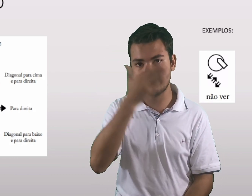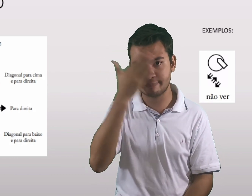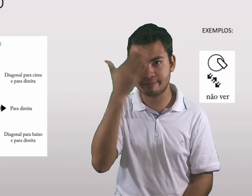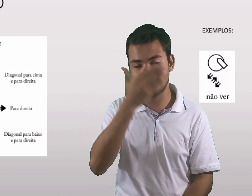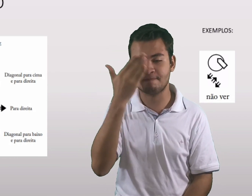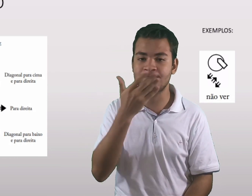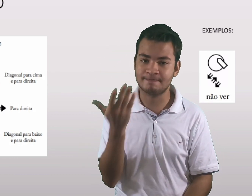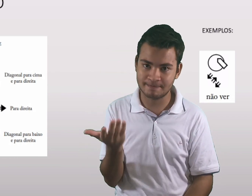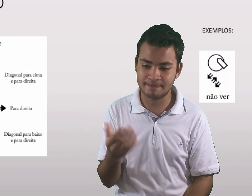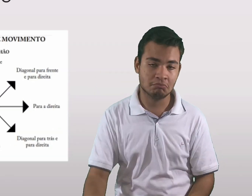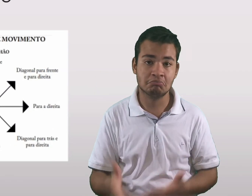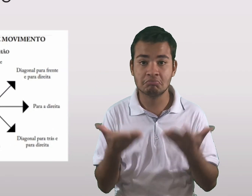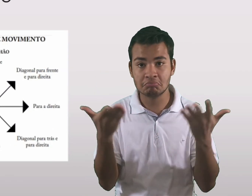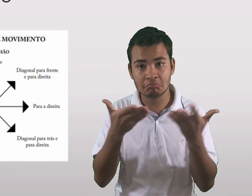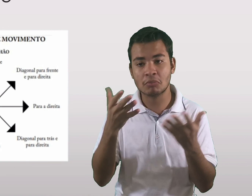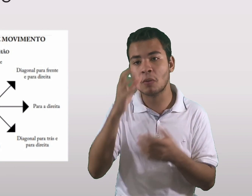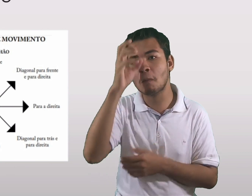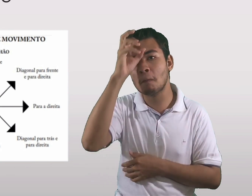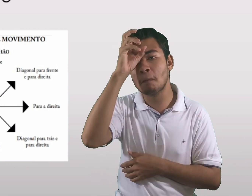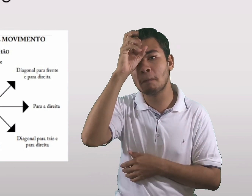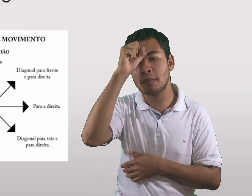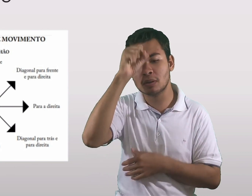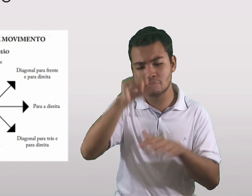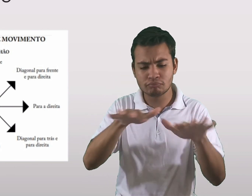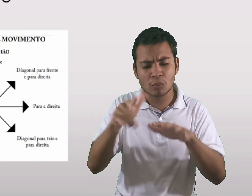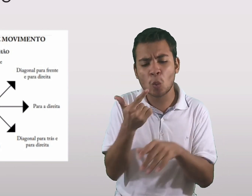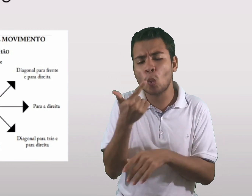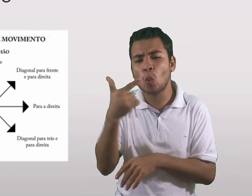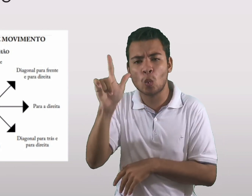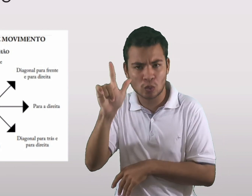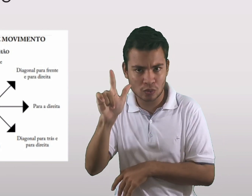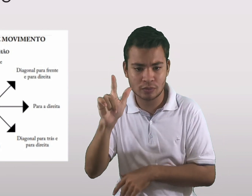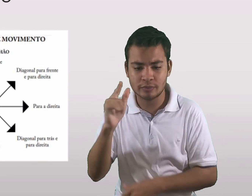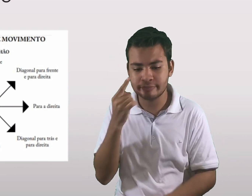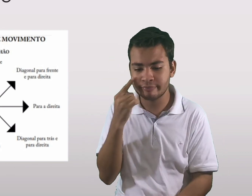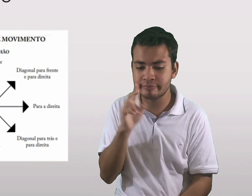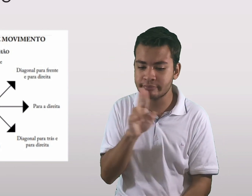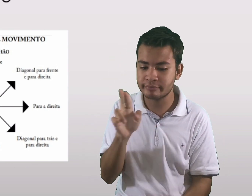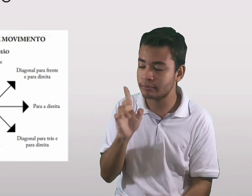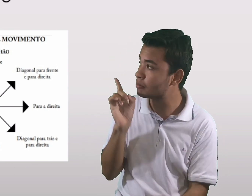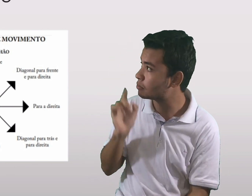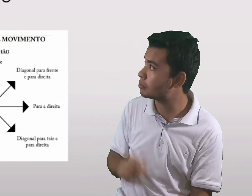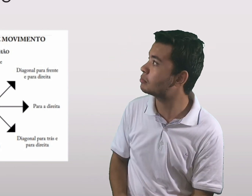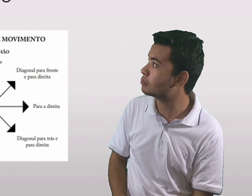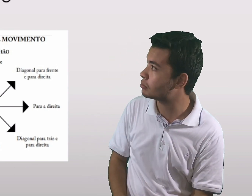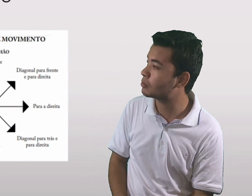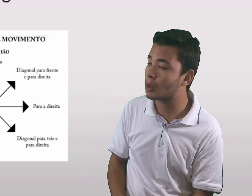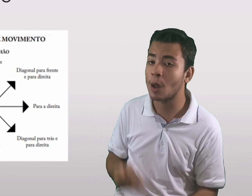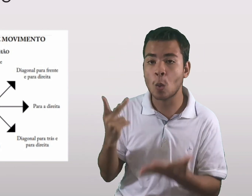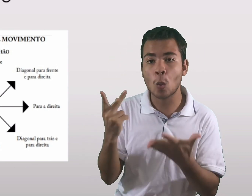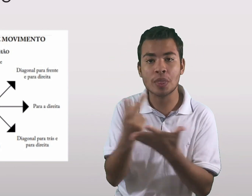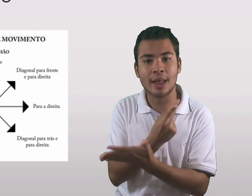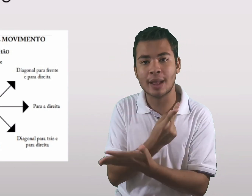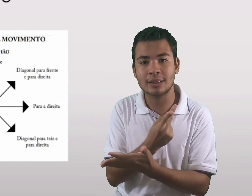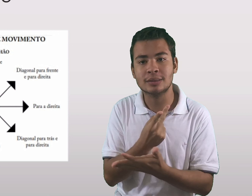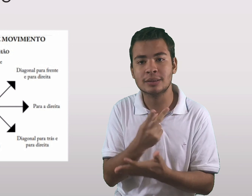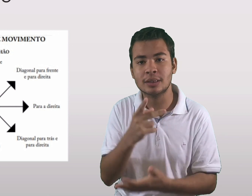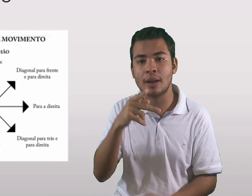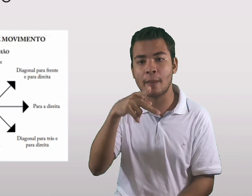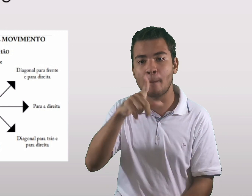é esse. Então, não ver. Agora, nós vamos aprender outro tipo de movimento, que acontece